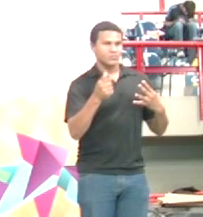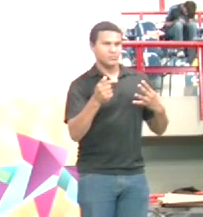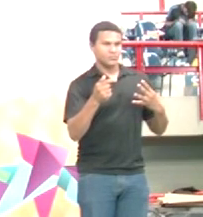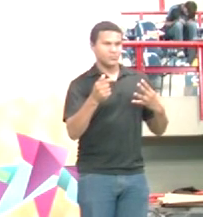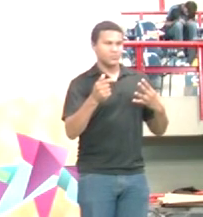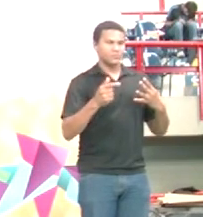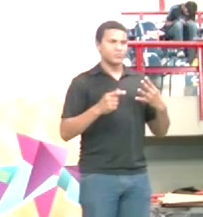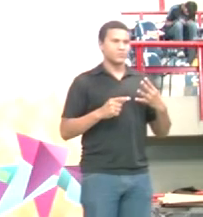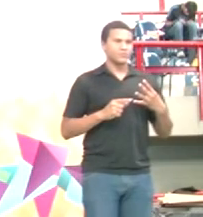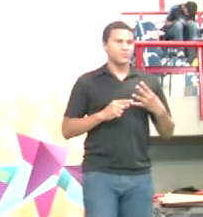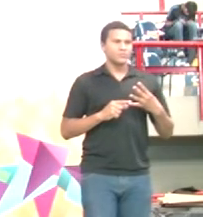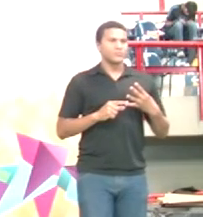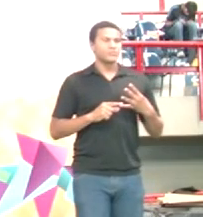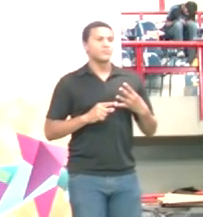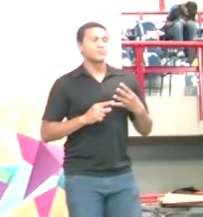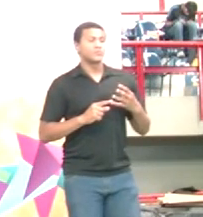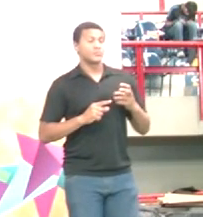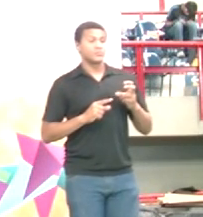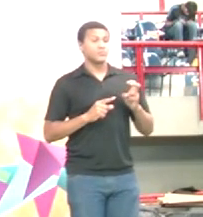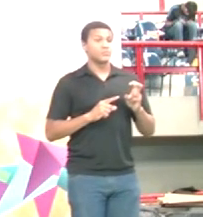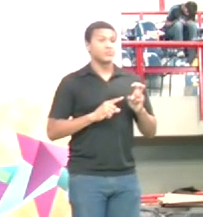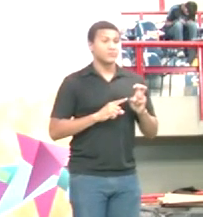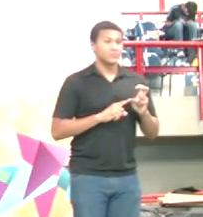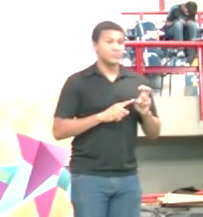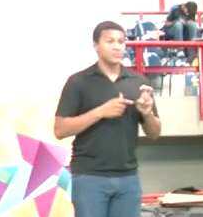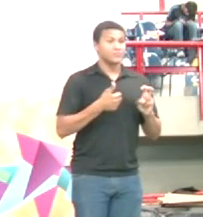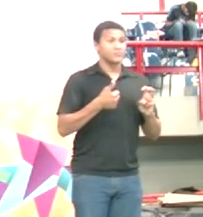1937. A quinta?